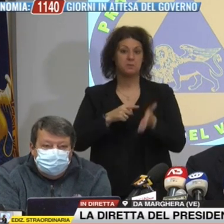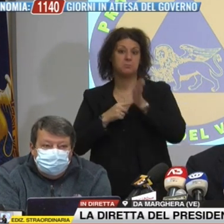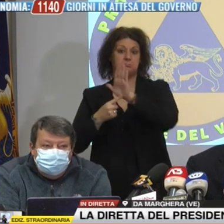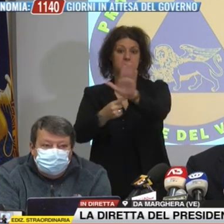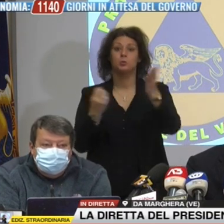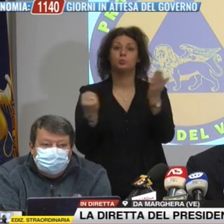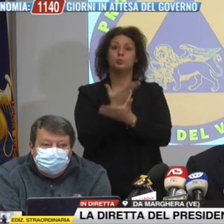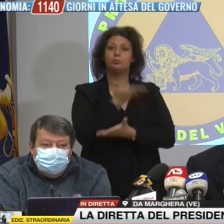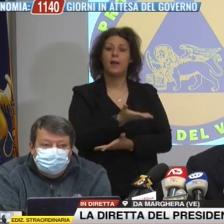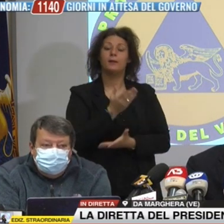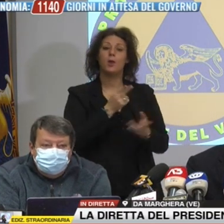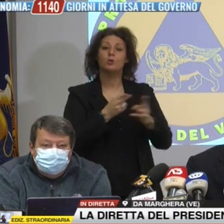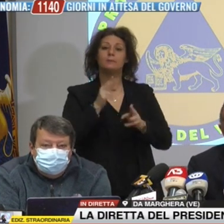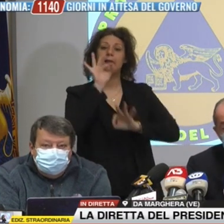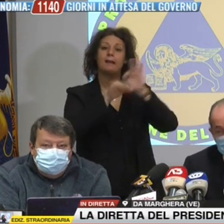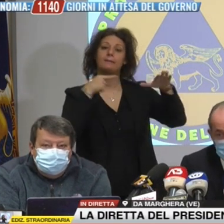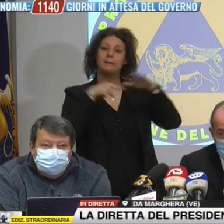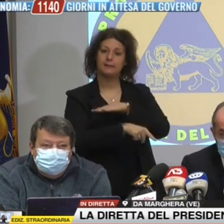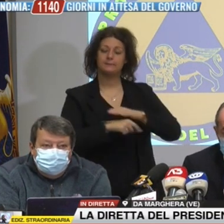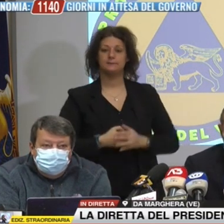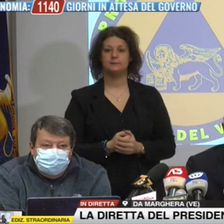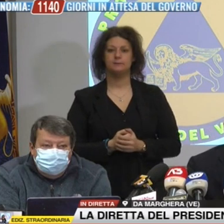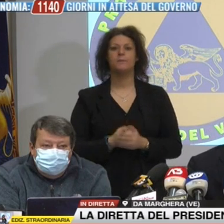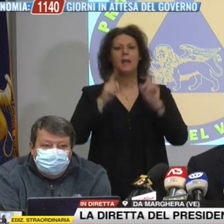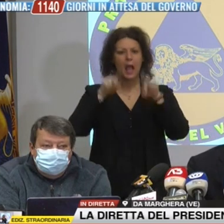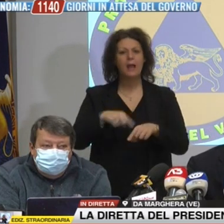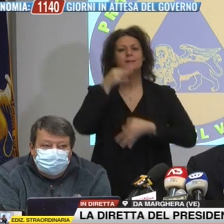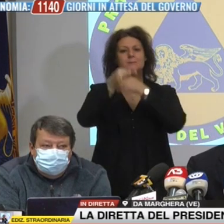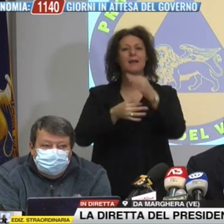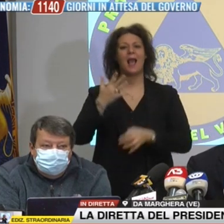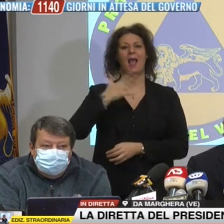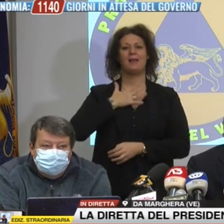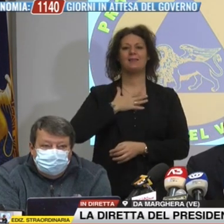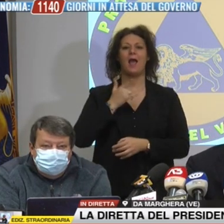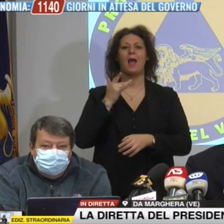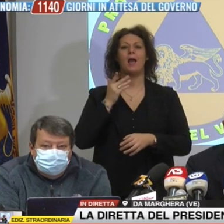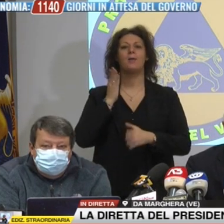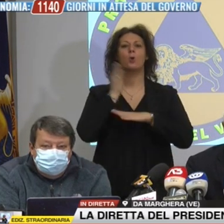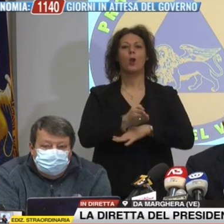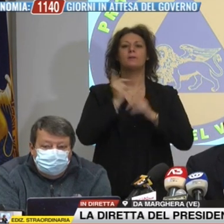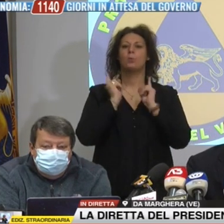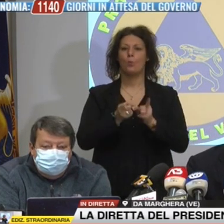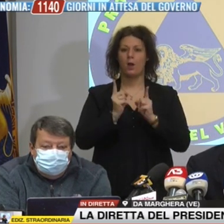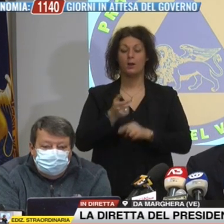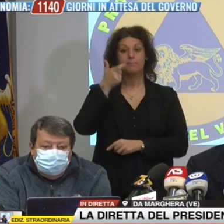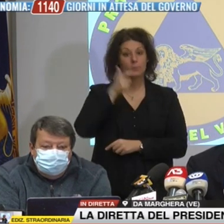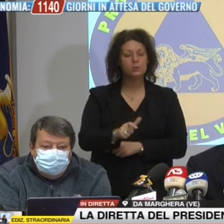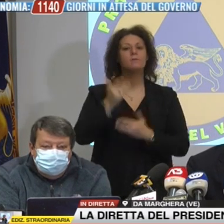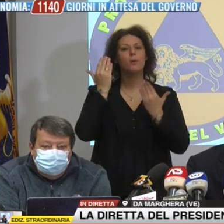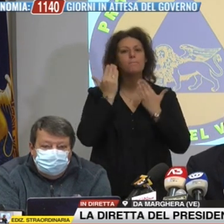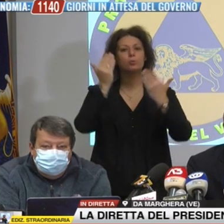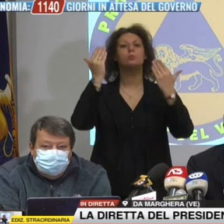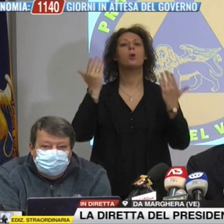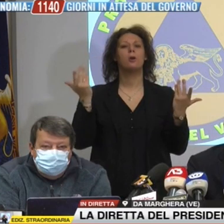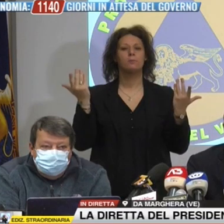terapie intensive, sia sulle fasce d'età, perché c'è anche una parte di popolazione purtroppo che si